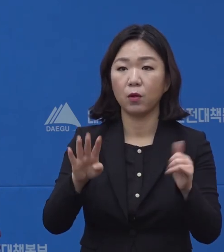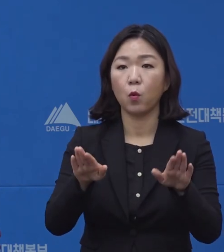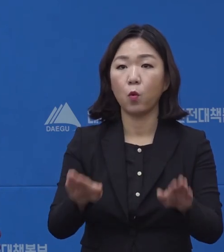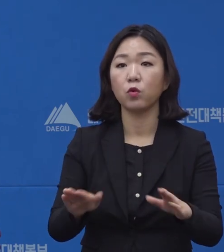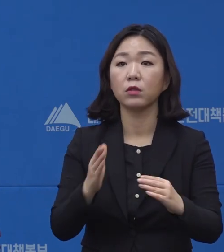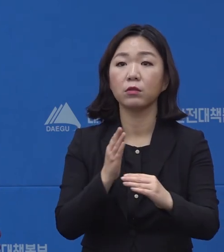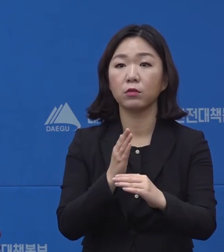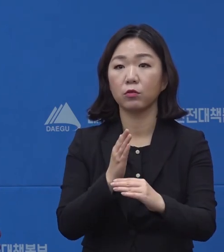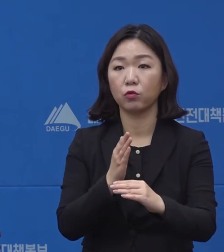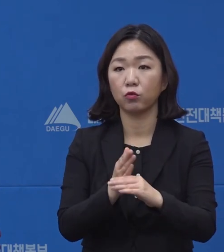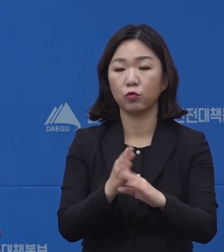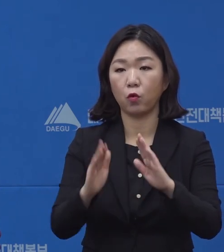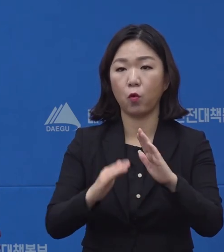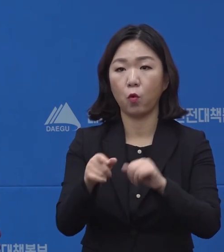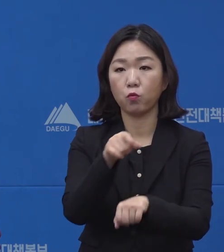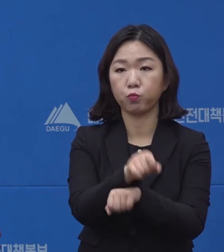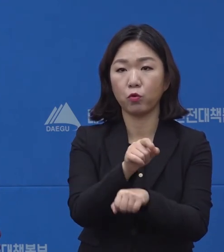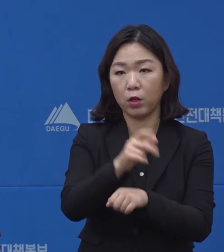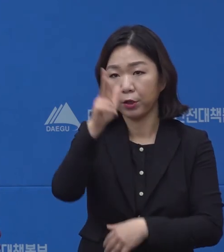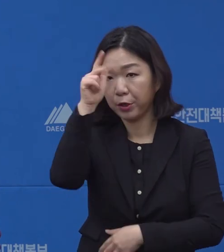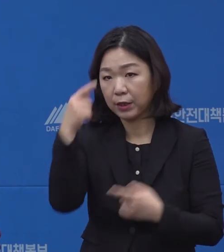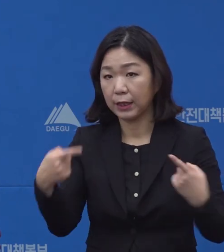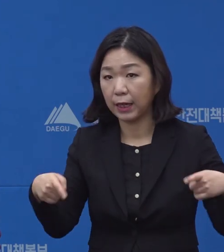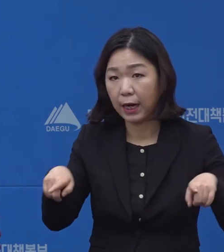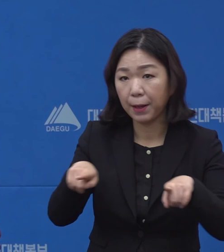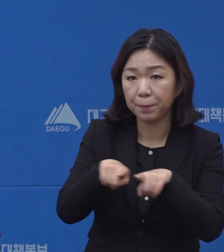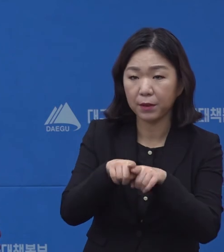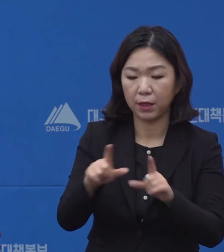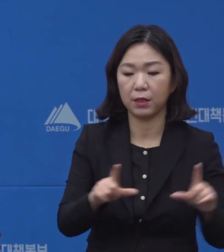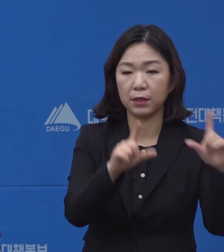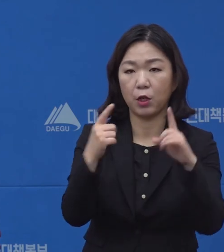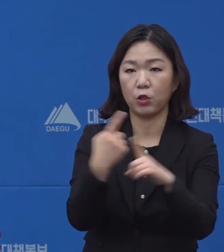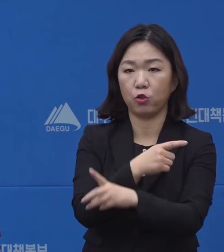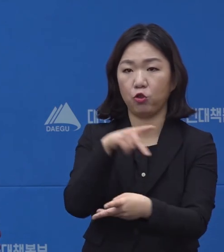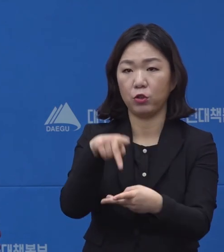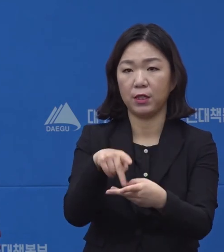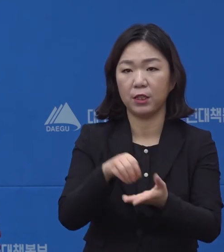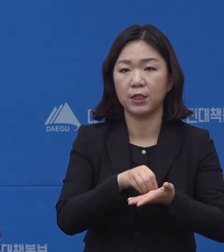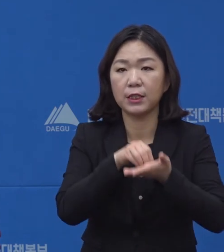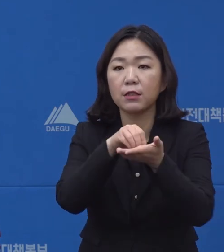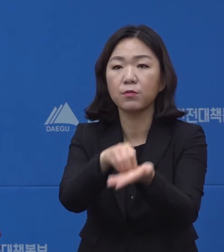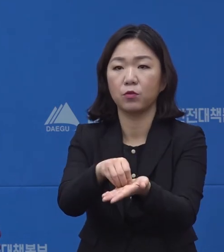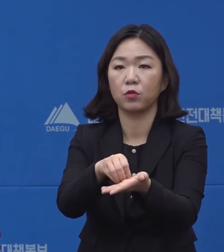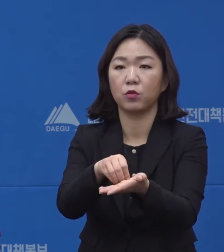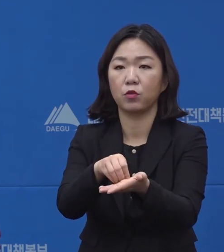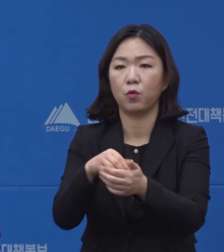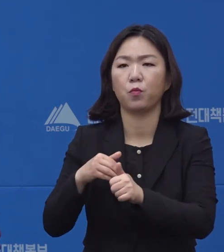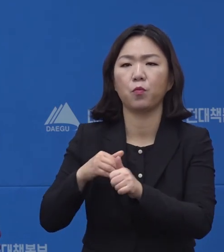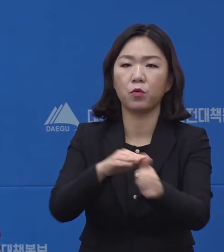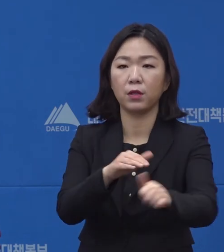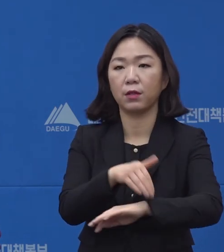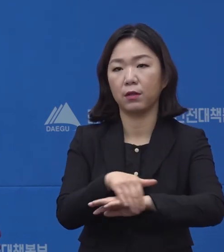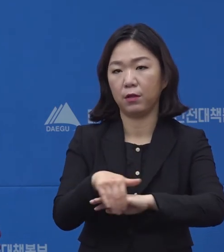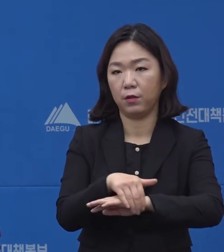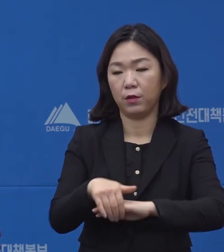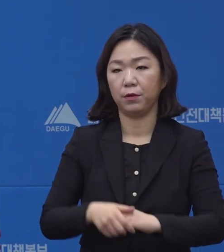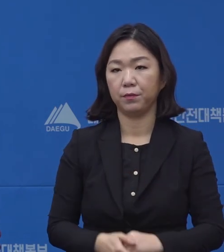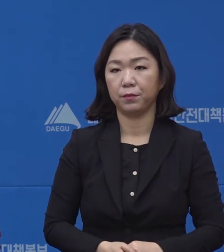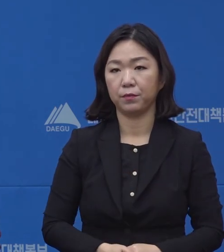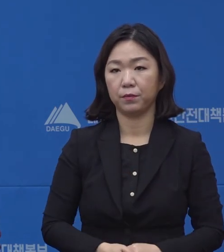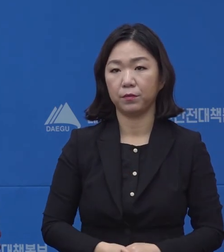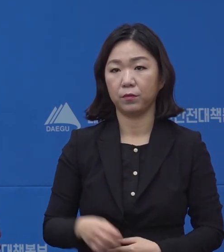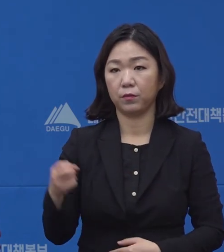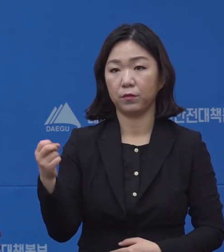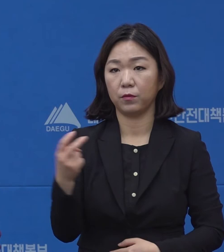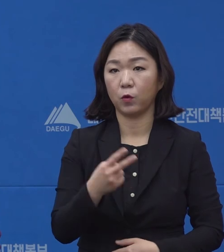중으로 공무원과 경찰이 함께 생활치료센터로 입소하도록 강력 조치할 예정입니다.